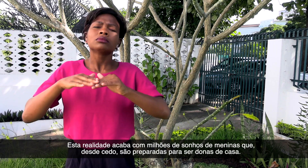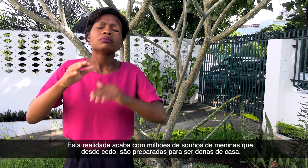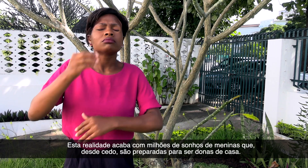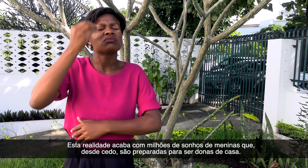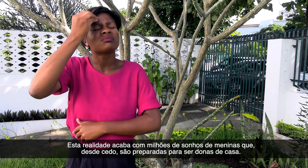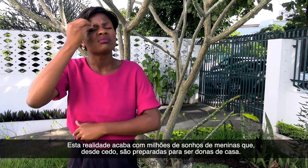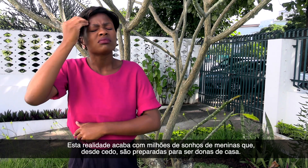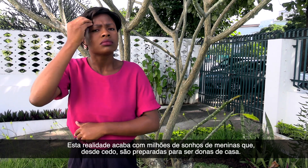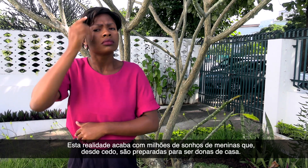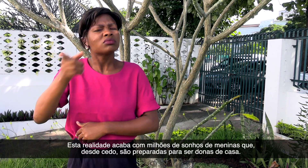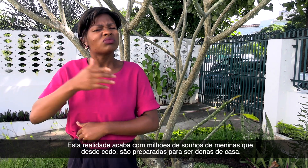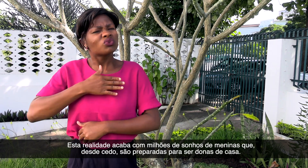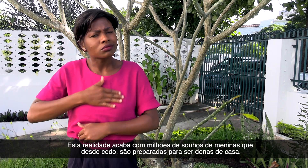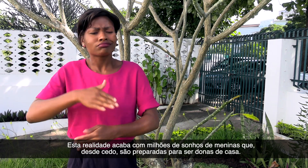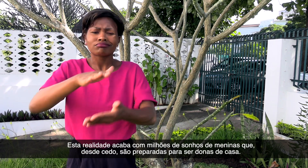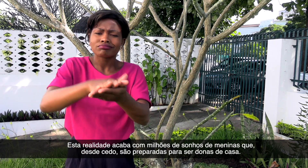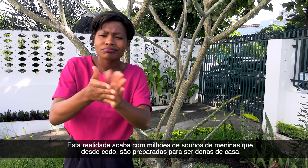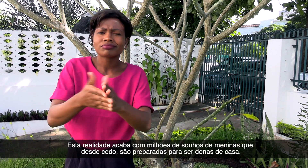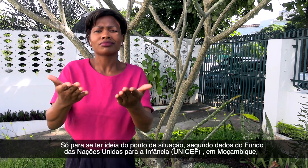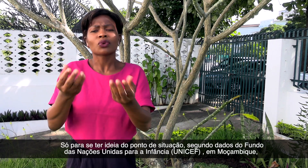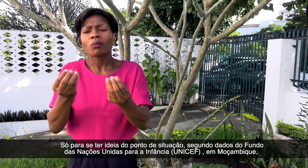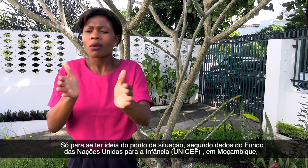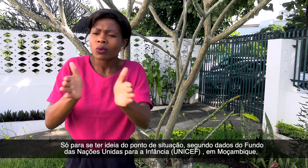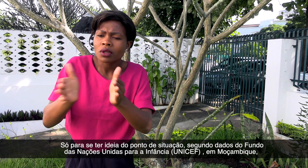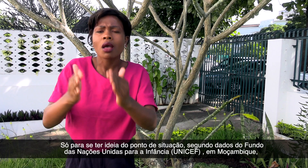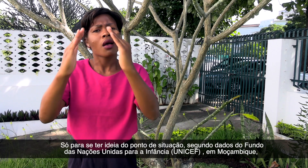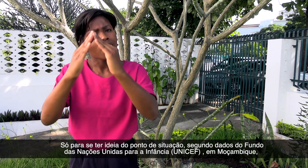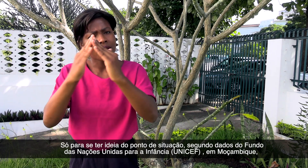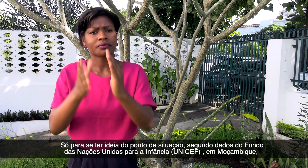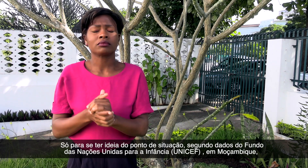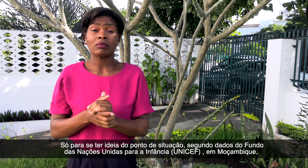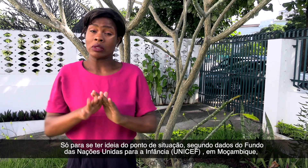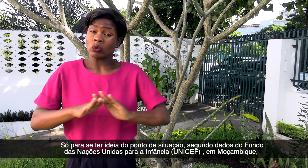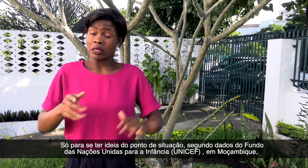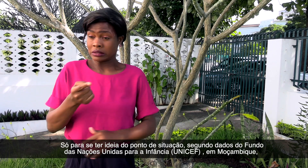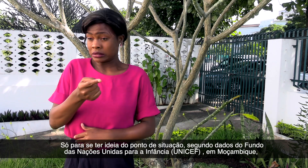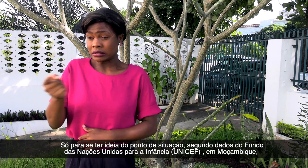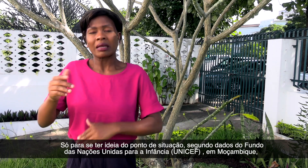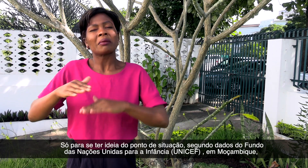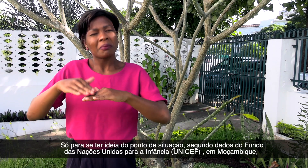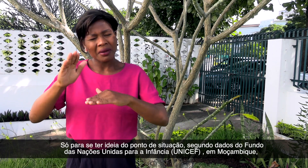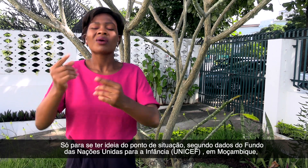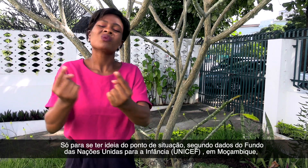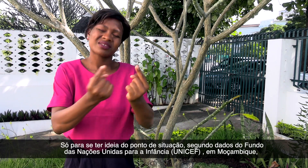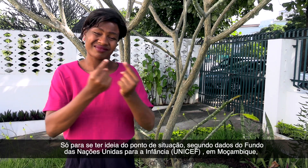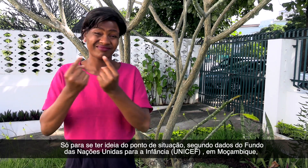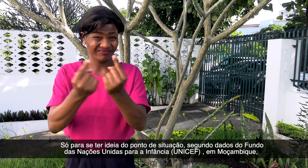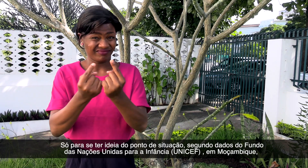cedo são preparadas para ser donas de casa. Só para ter ideia do ponto da situação, segundo dados do Fundo das Nações